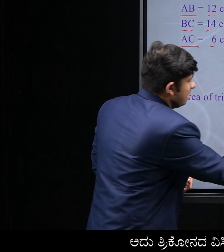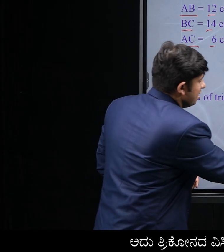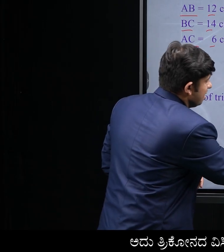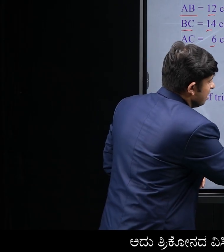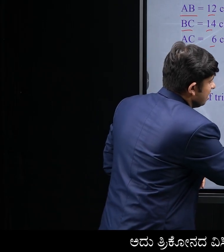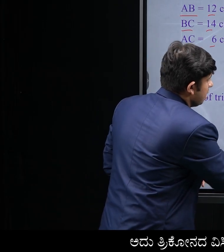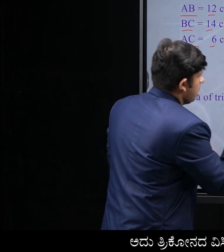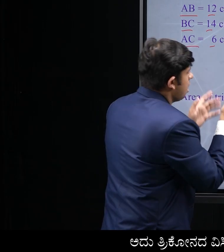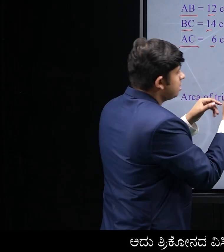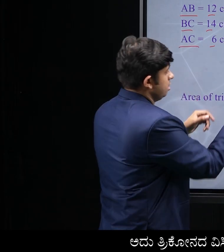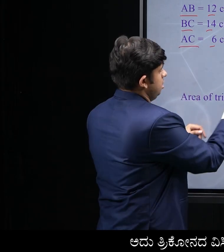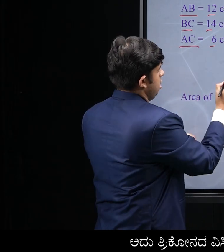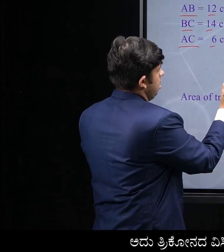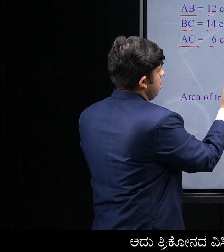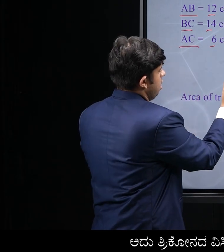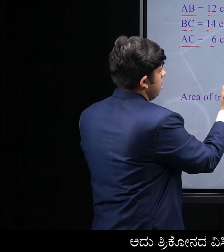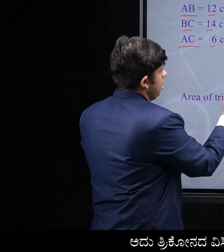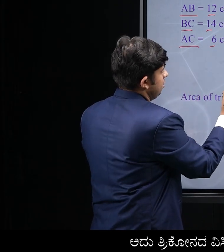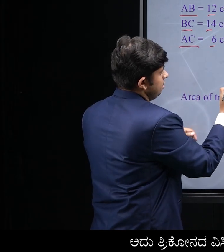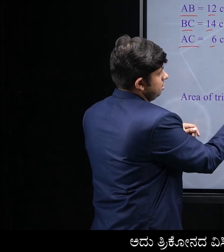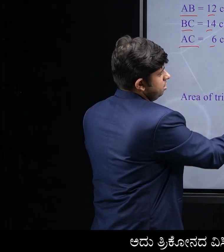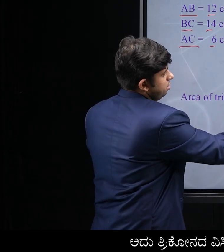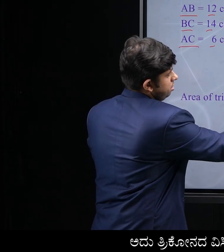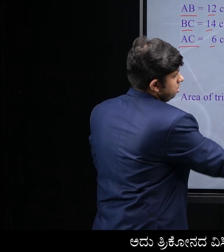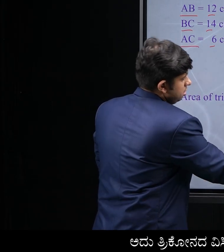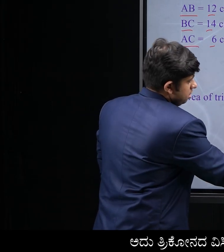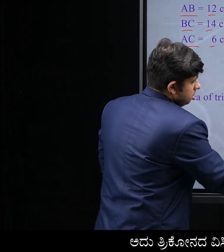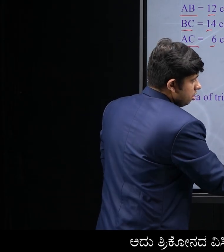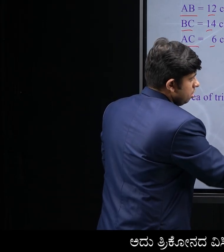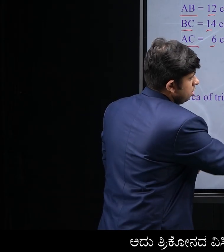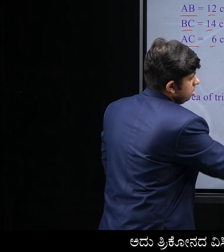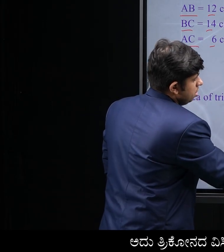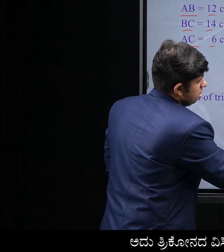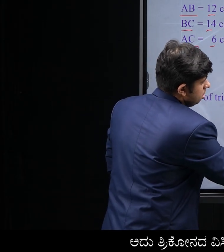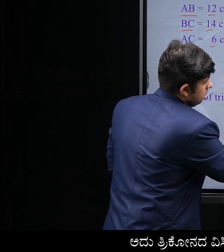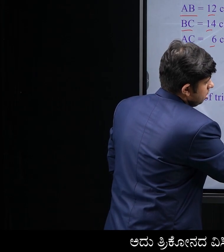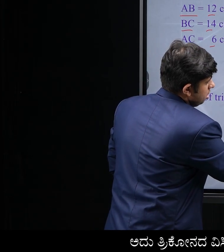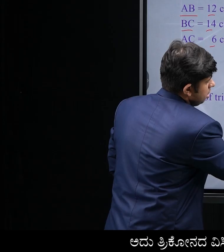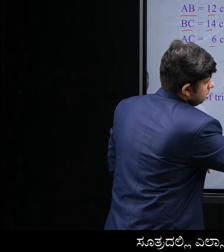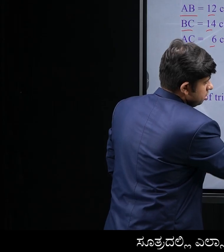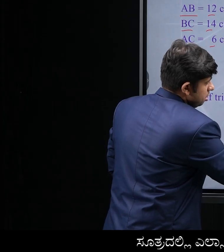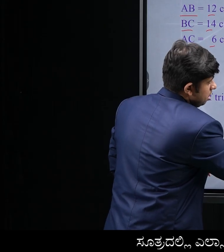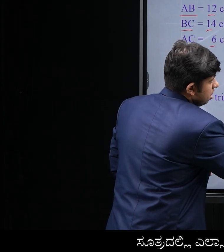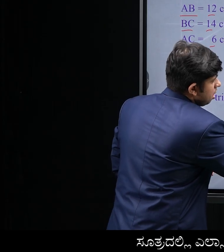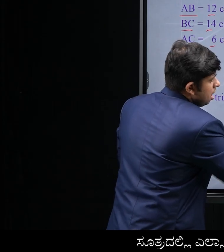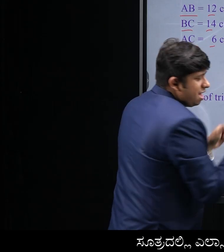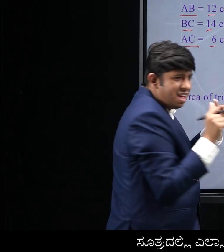ತ್ರಿಕೋನದ ವಿಸ್ತೀರ್ಣ ಸ್ಕ್ವೇರ್ ರೂಟ್ ಆಫ್ ಎಸ್, ಎಸ್ ಮೈನಸ್ ಎ, ಎಸ್ ಮೈನಸ್ ಬಿ, ಎಸ್ ಮೈನಸ್ ಸಿ. ಸೂತ್ರದಲ್ಲಿ ಎಲ್ಲ